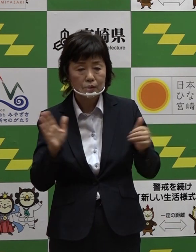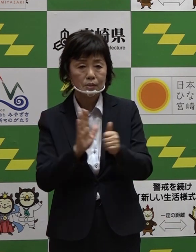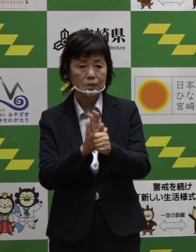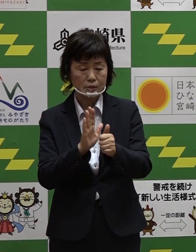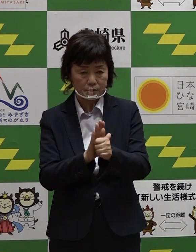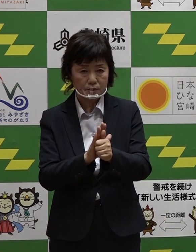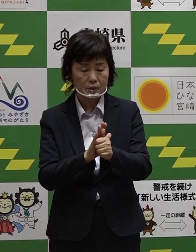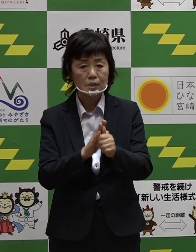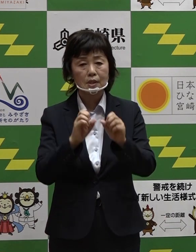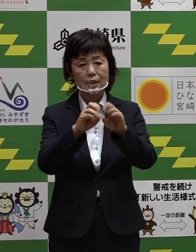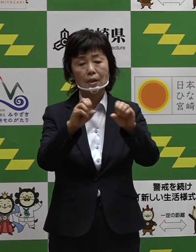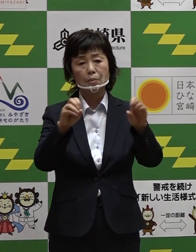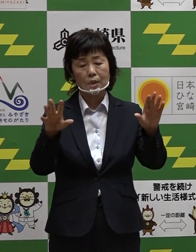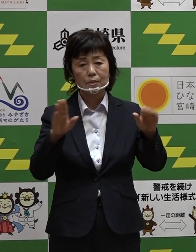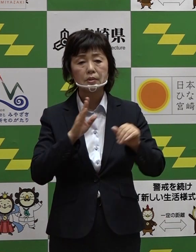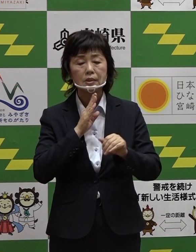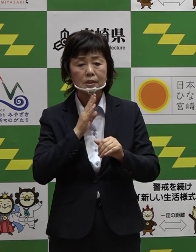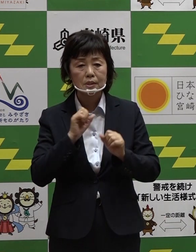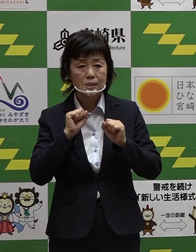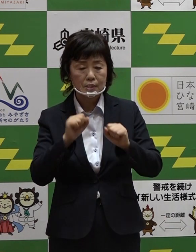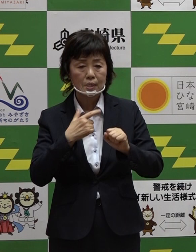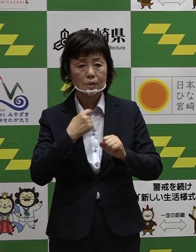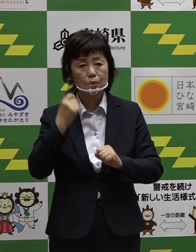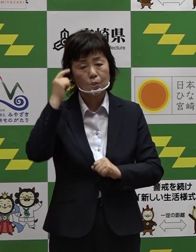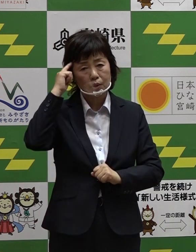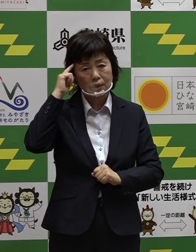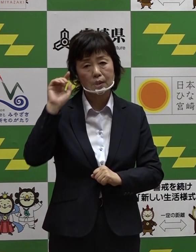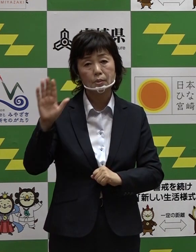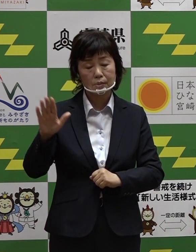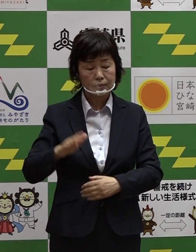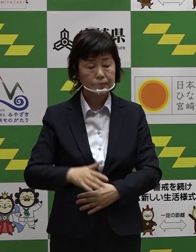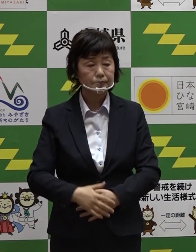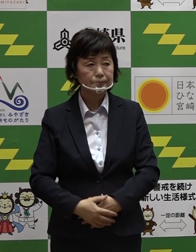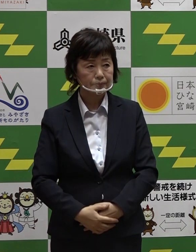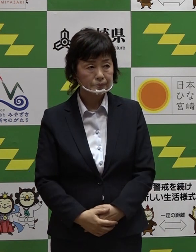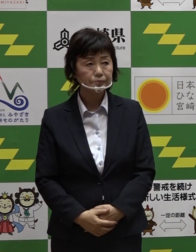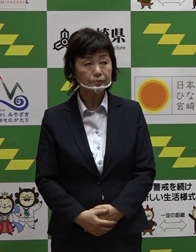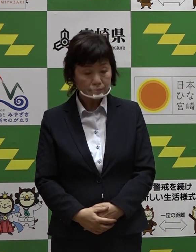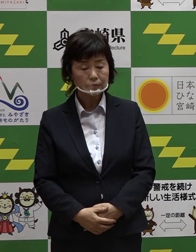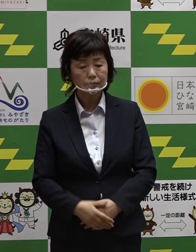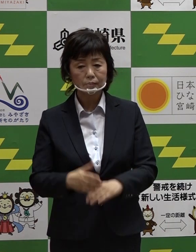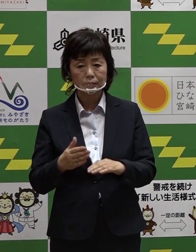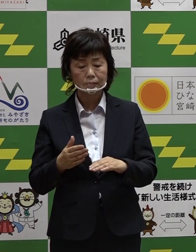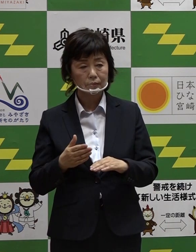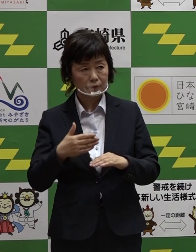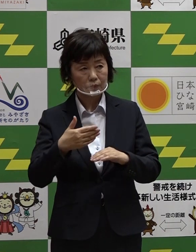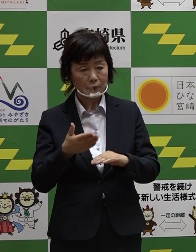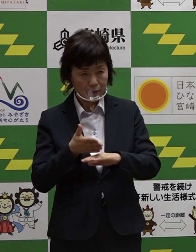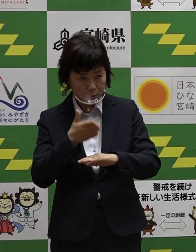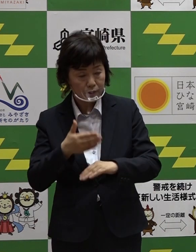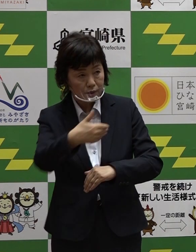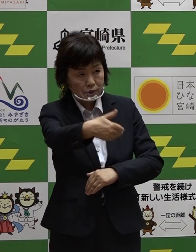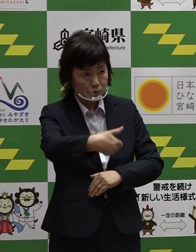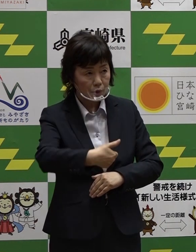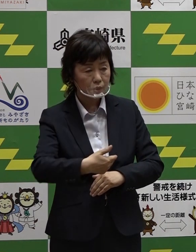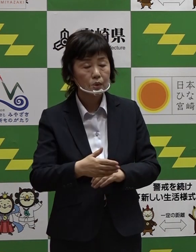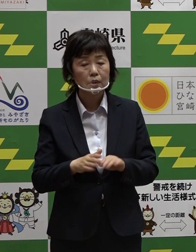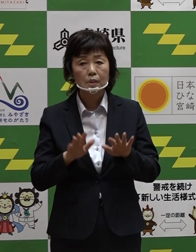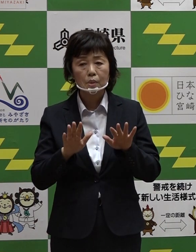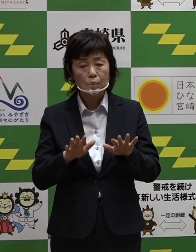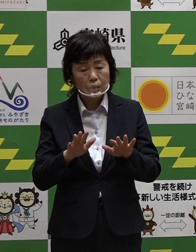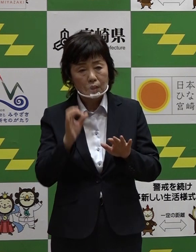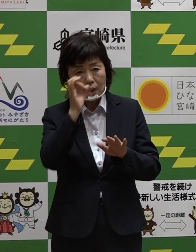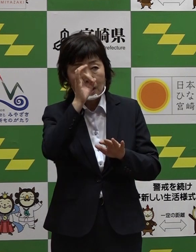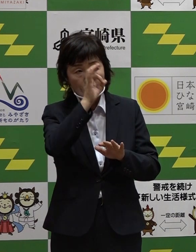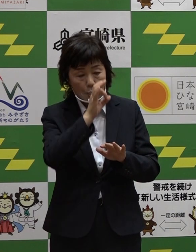そしてキャンペーンというのを実施していきたいと考えております。 ありがとうございます。このところ観光